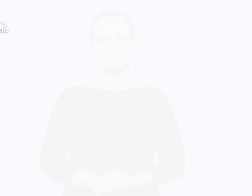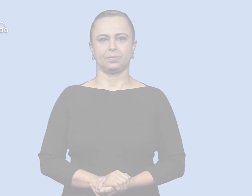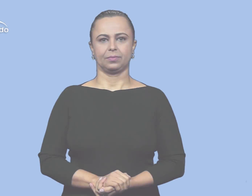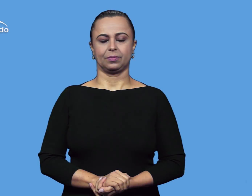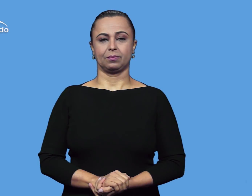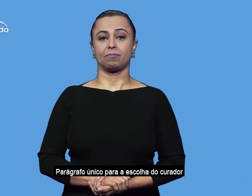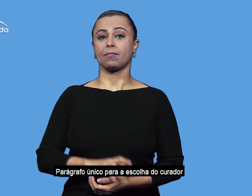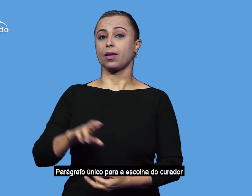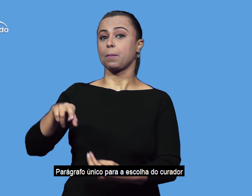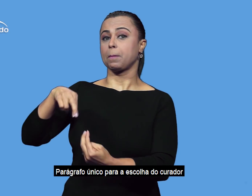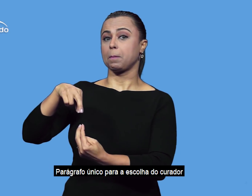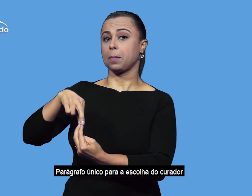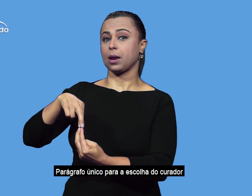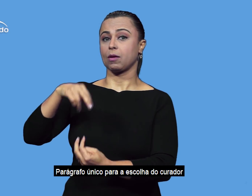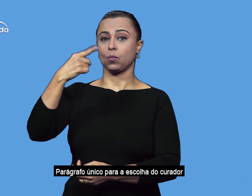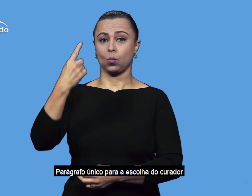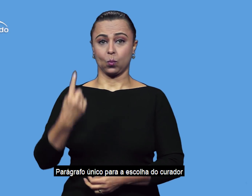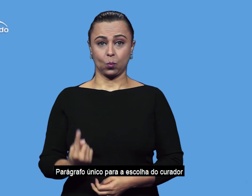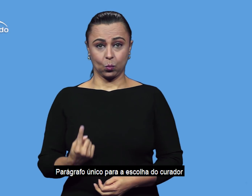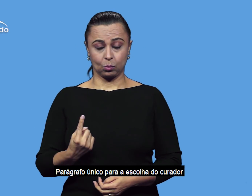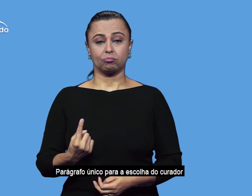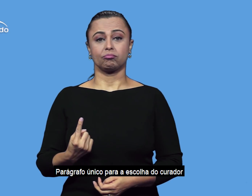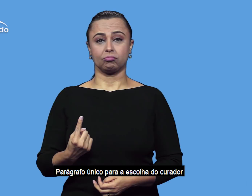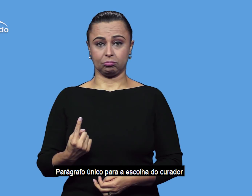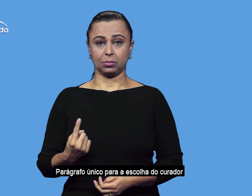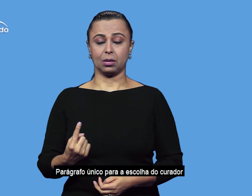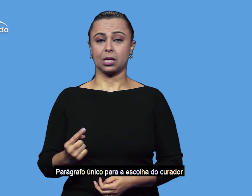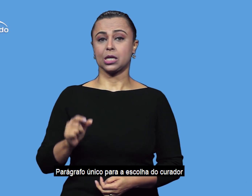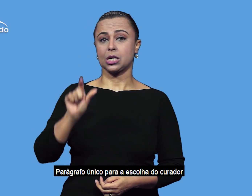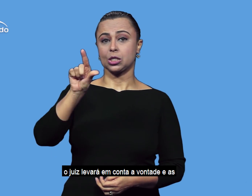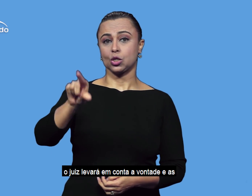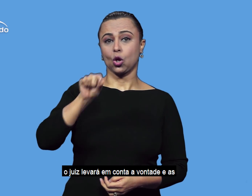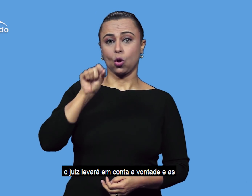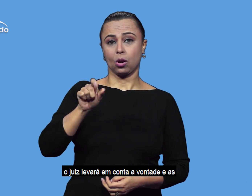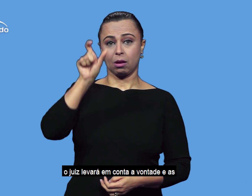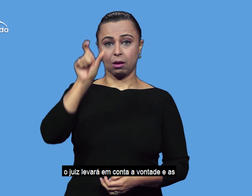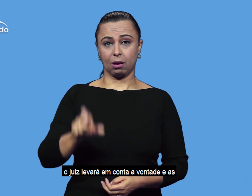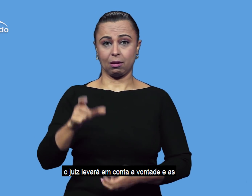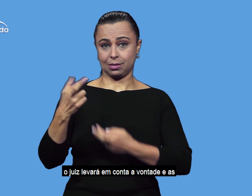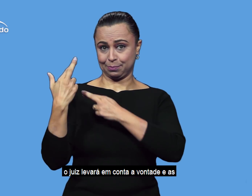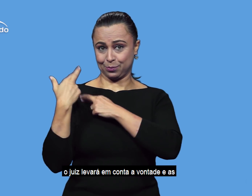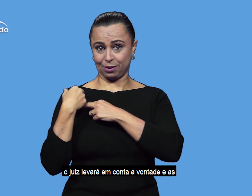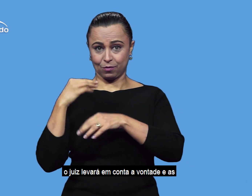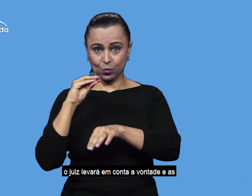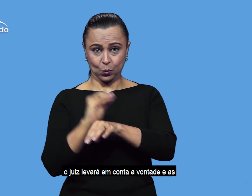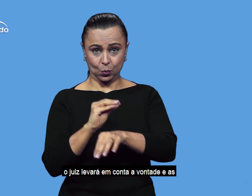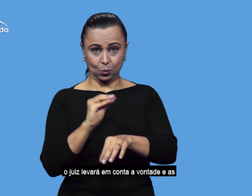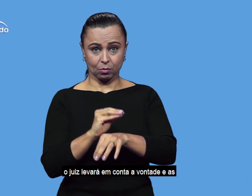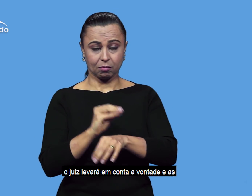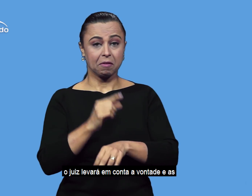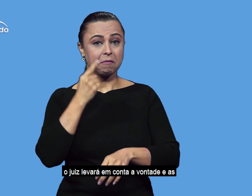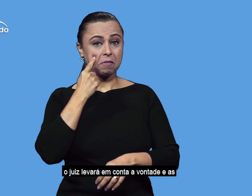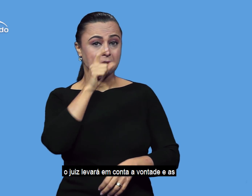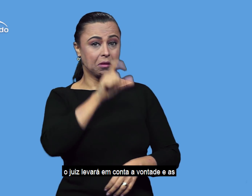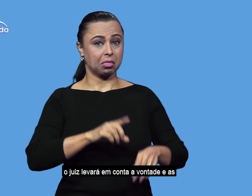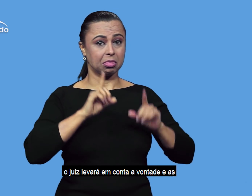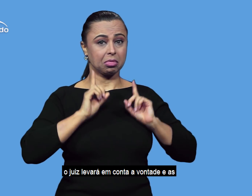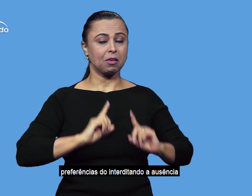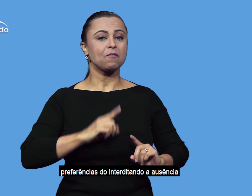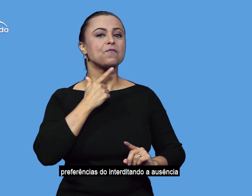parágrafo único para a escolha do curador o juiz levará em conta a vontade e as preferências do